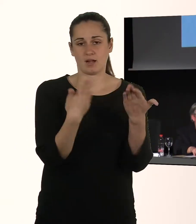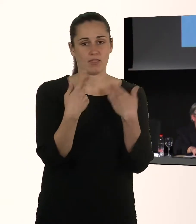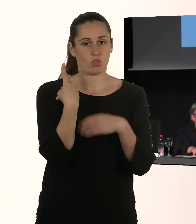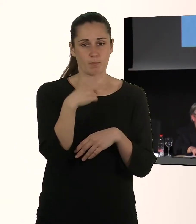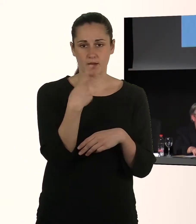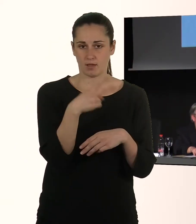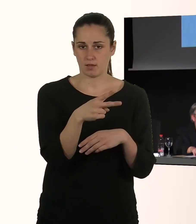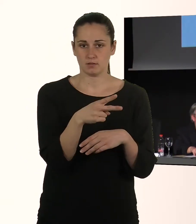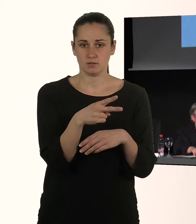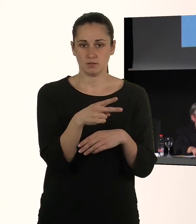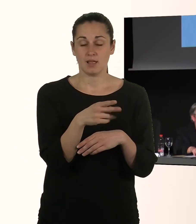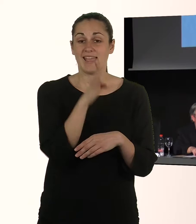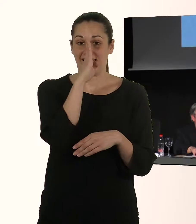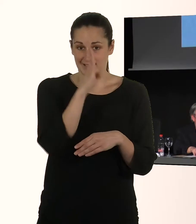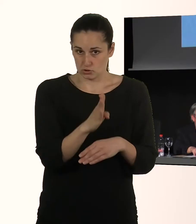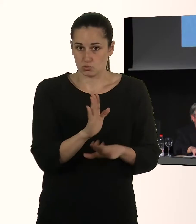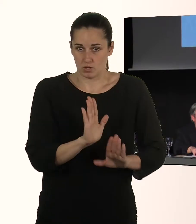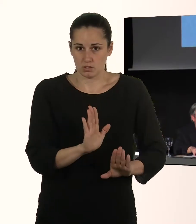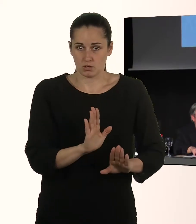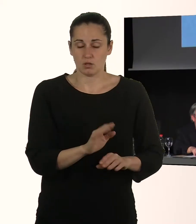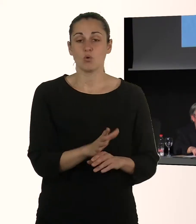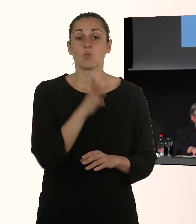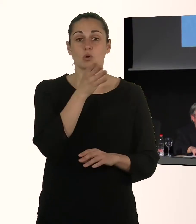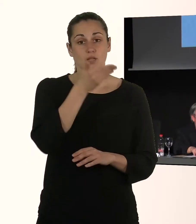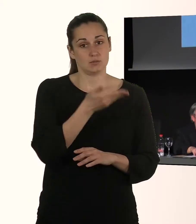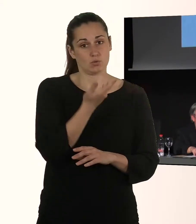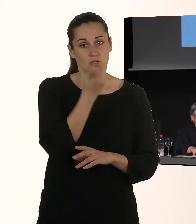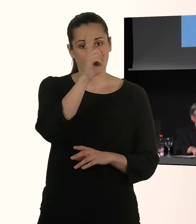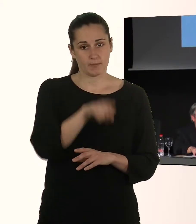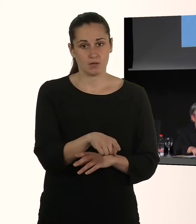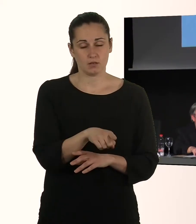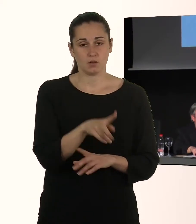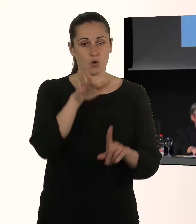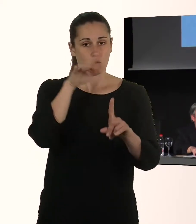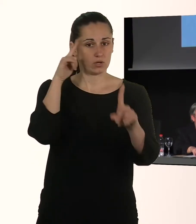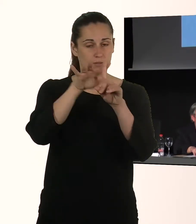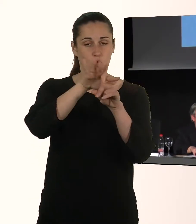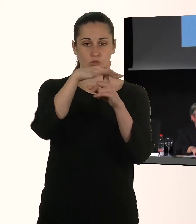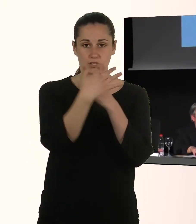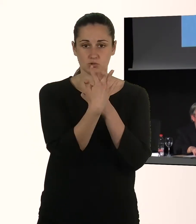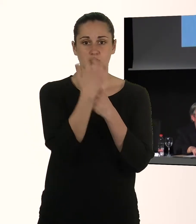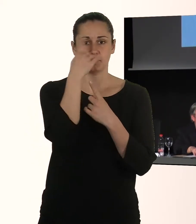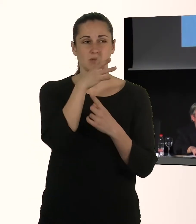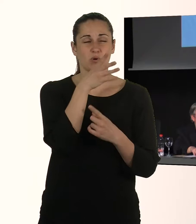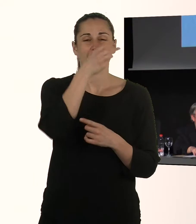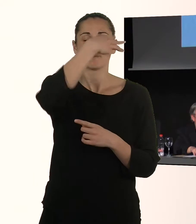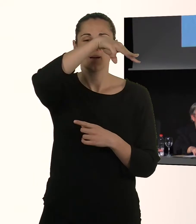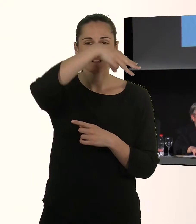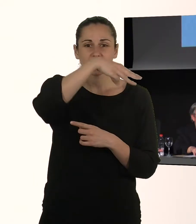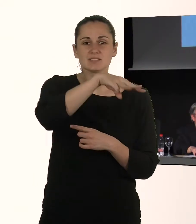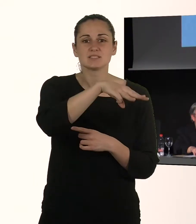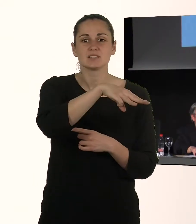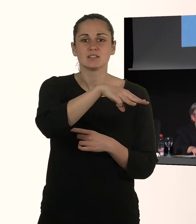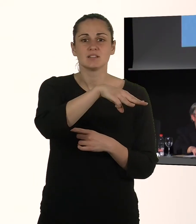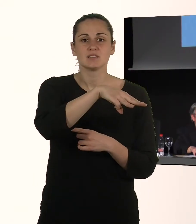relaciones de pareja heterosexuales, porque es importante para contextualizar a Marqués que Marqués está hablando